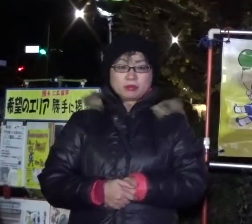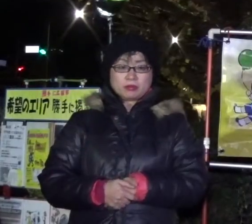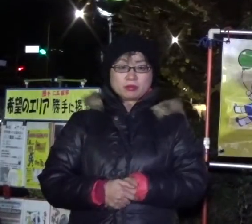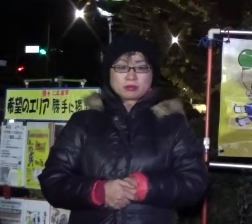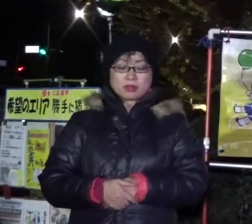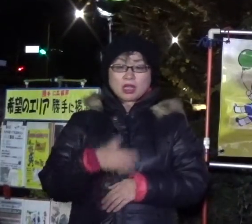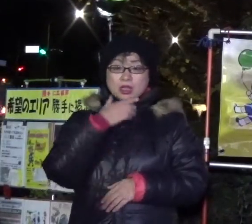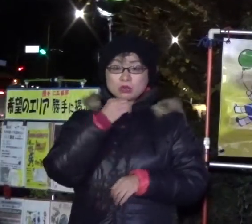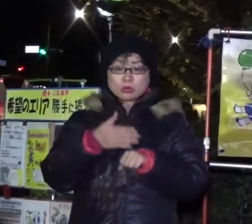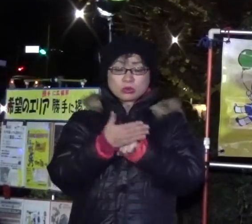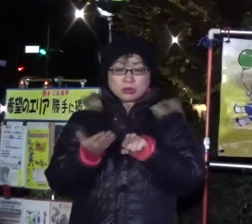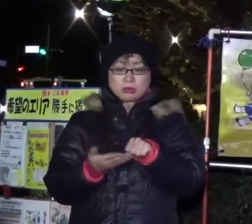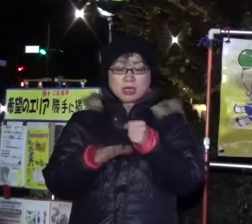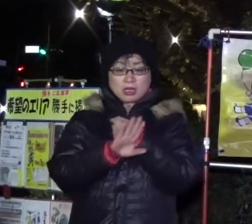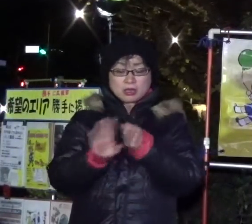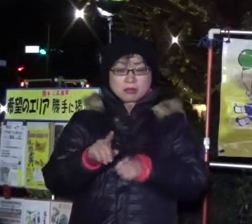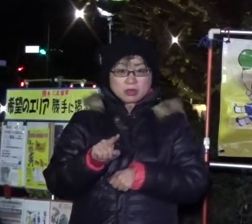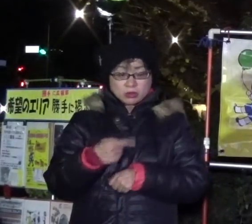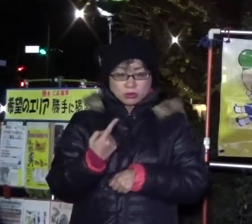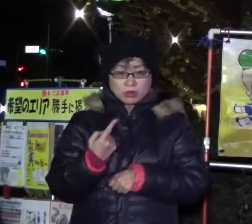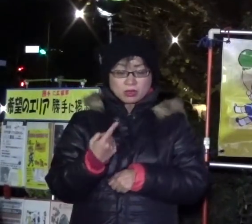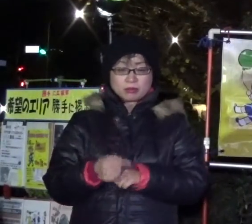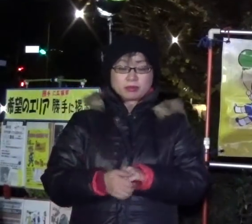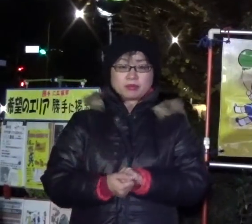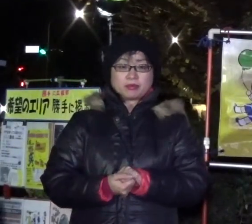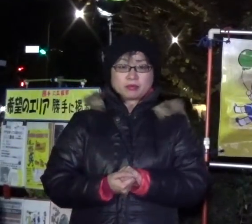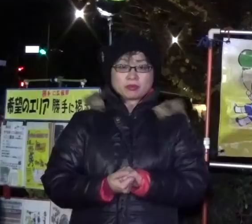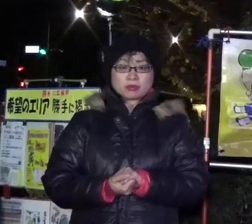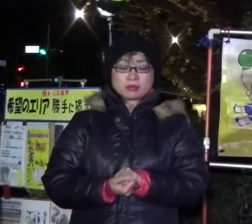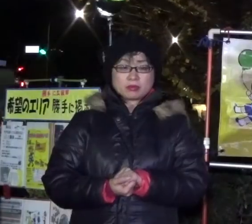福島原発の事故が起きて、